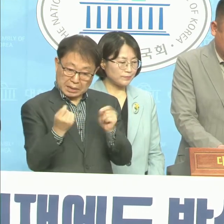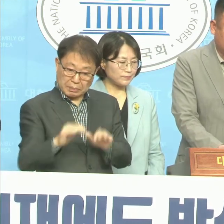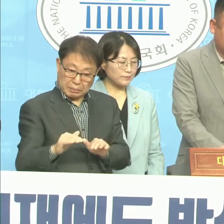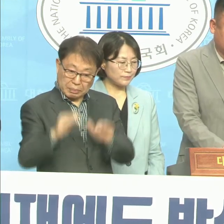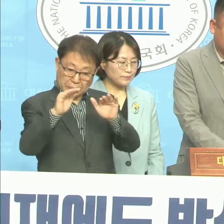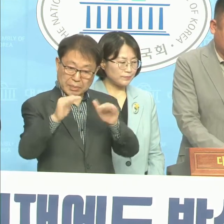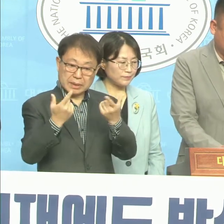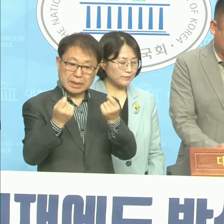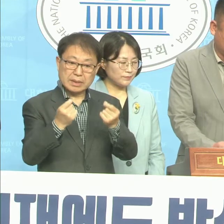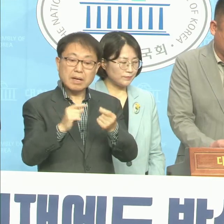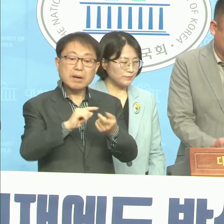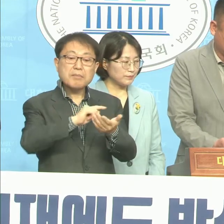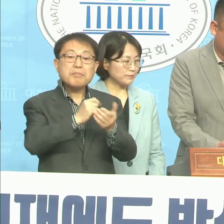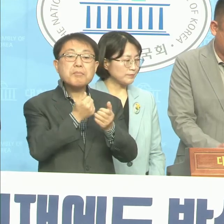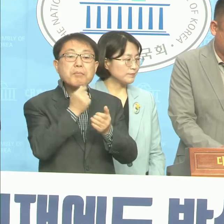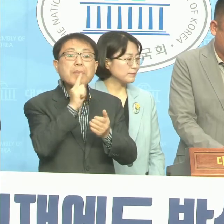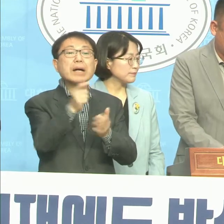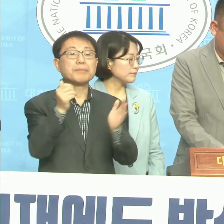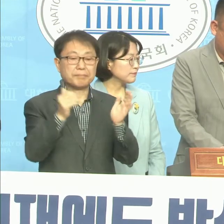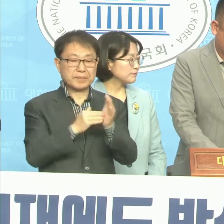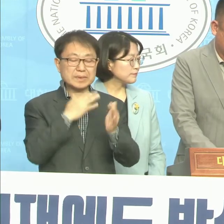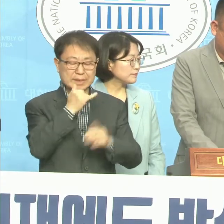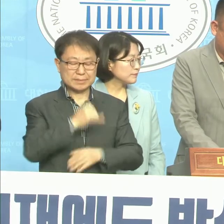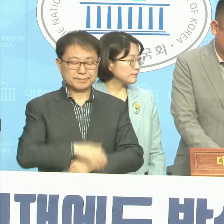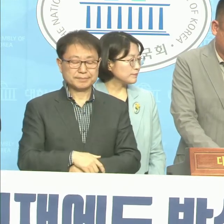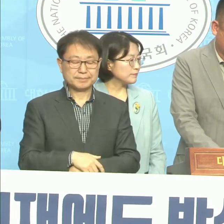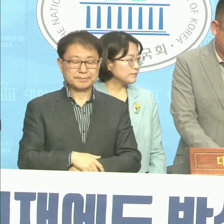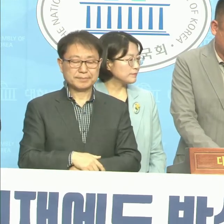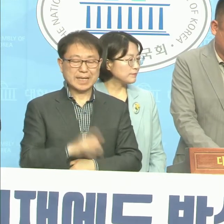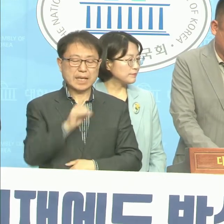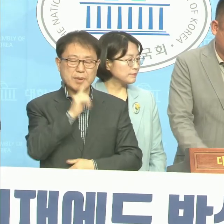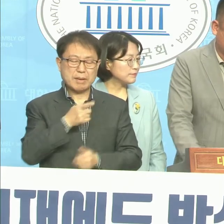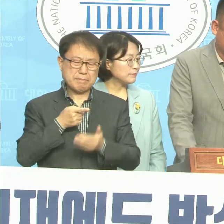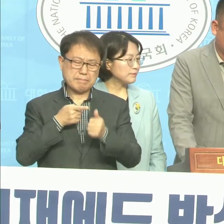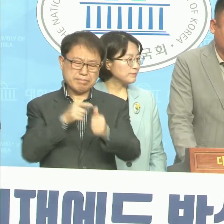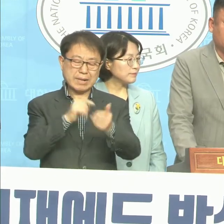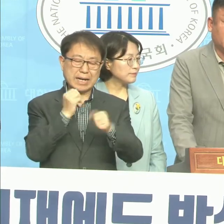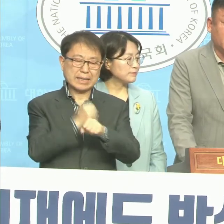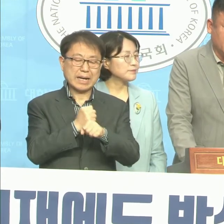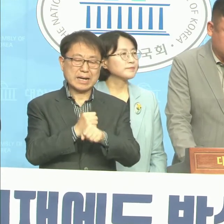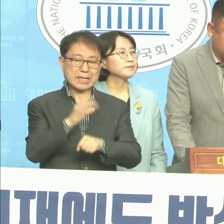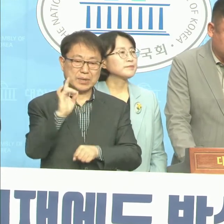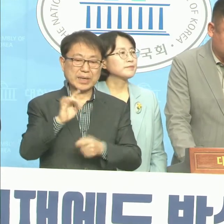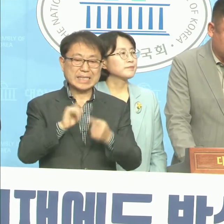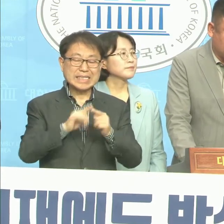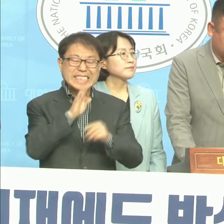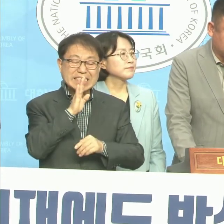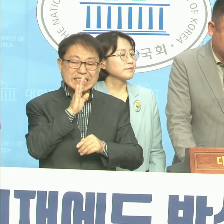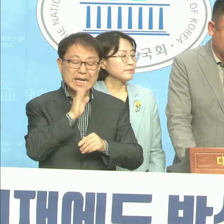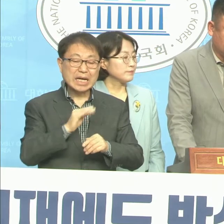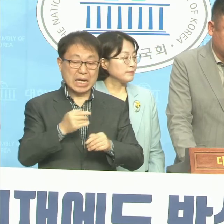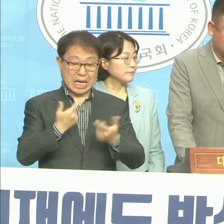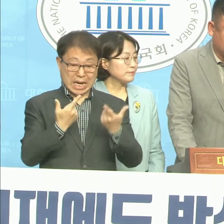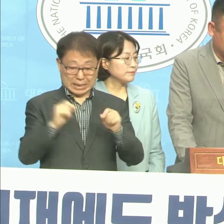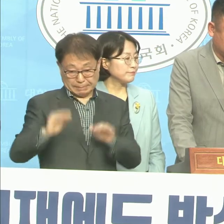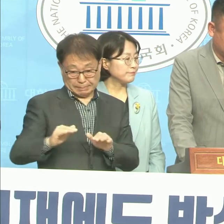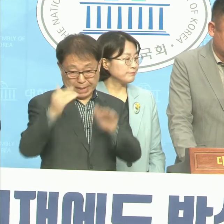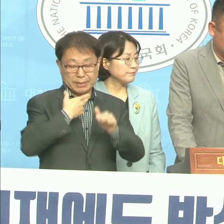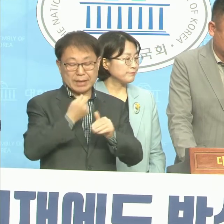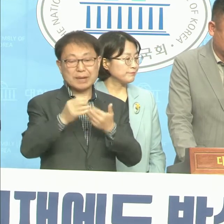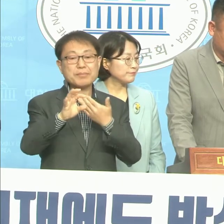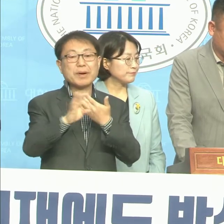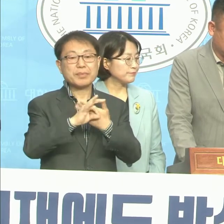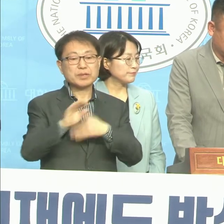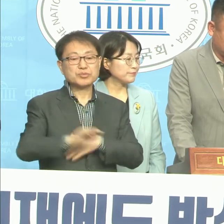수 있음을 여러 차례 밝힌 바 있다 다시한번더 촉구합니다 현대중공업이 진실된 동방 충전 실로 만들고자 한다면